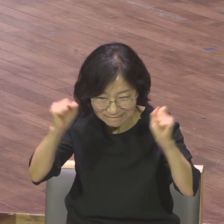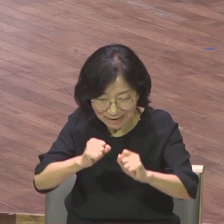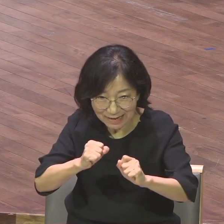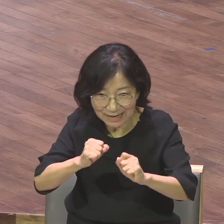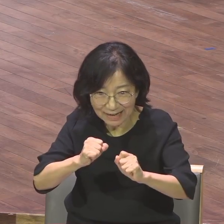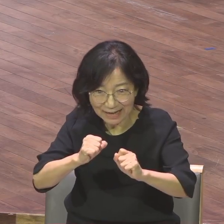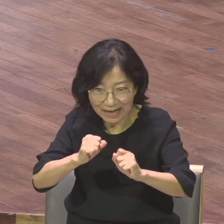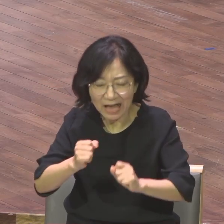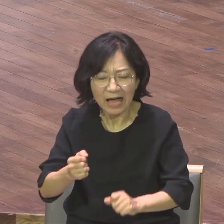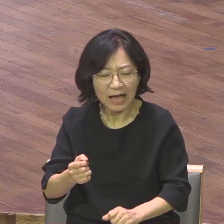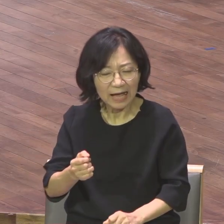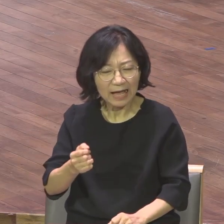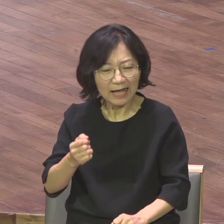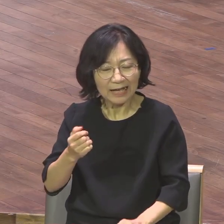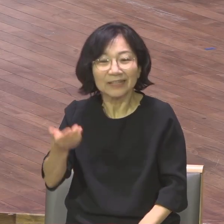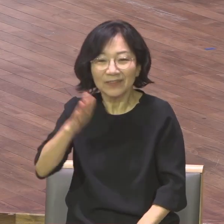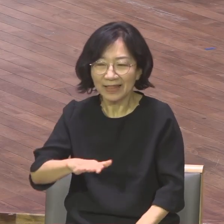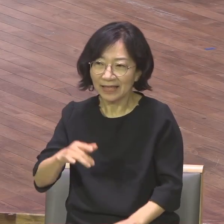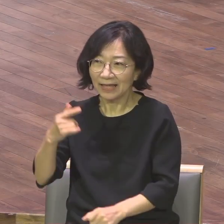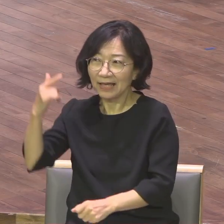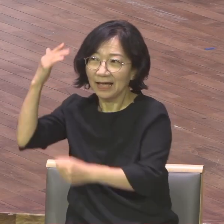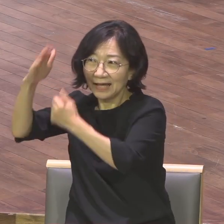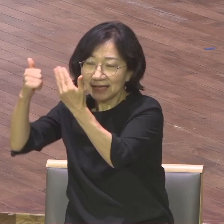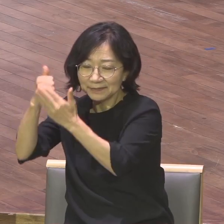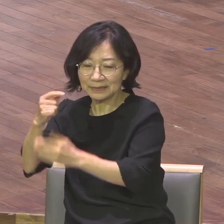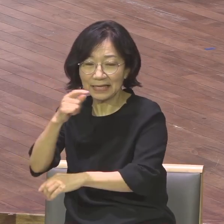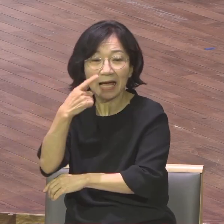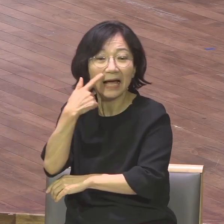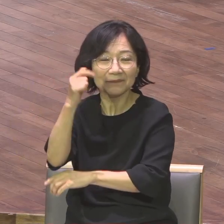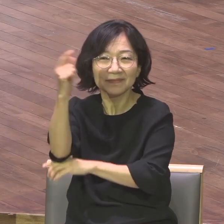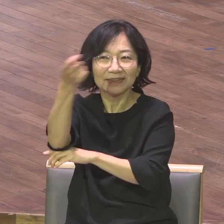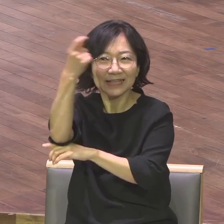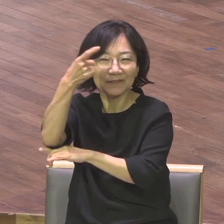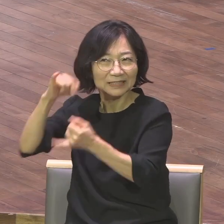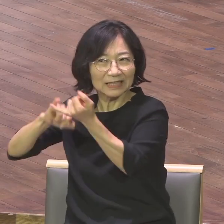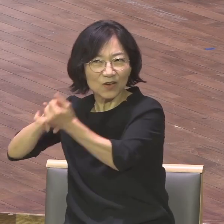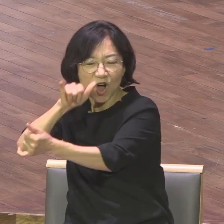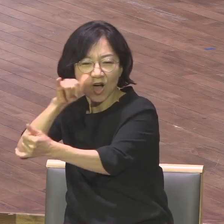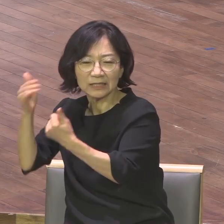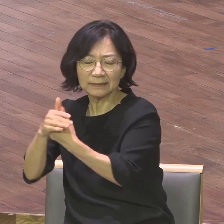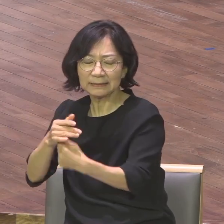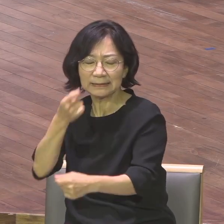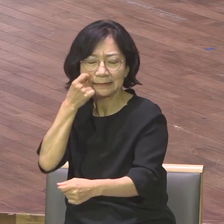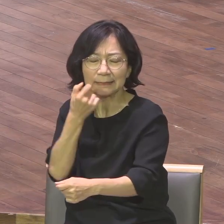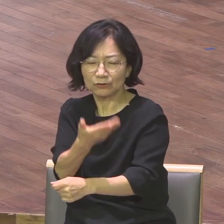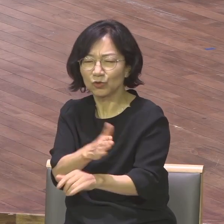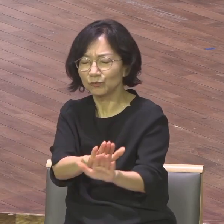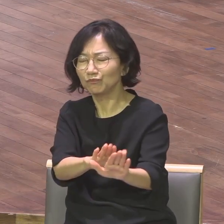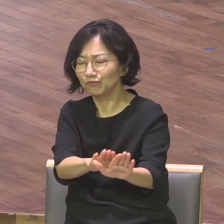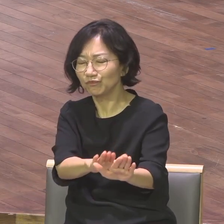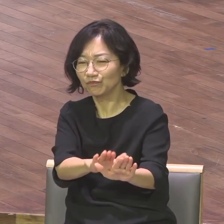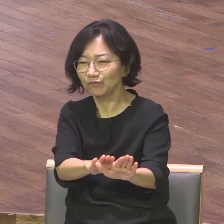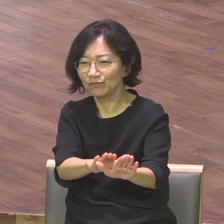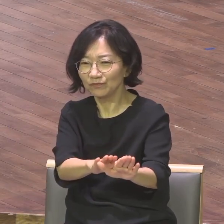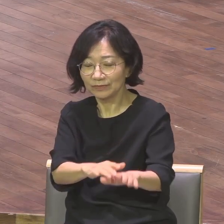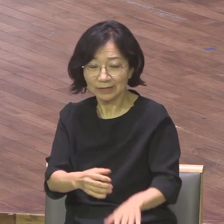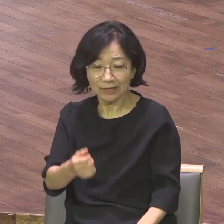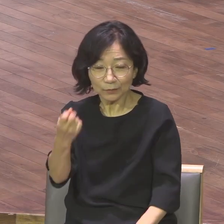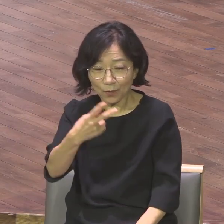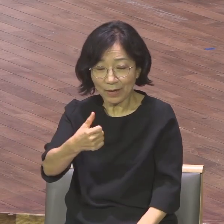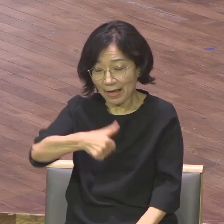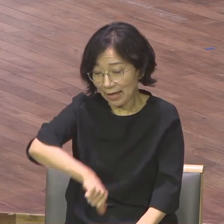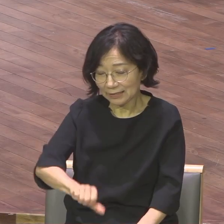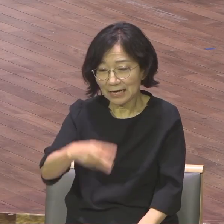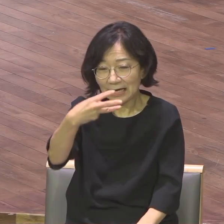다윗과 약속 때문에 솔로몬 시대 그냥 놔뒀어요. 그리고 아들 로보암, 이 로보암이